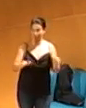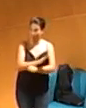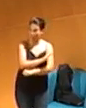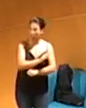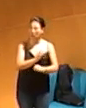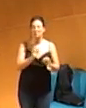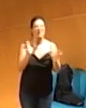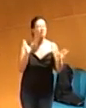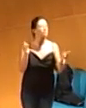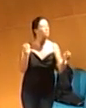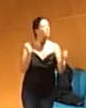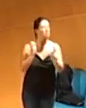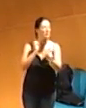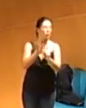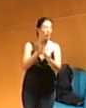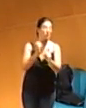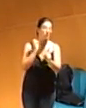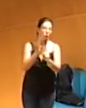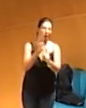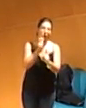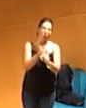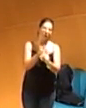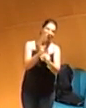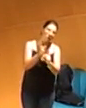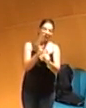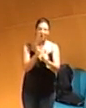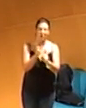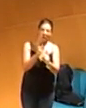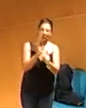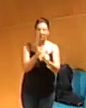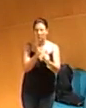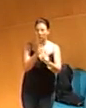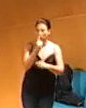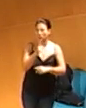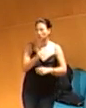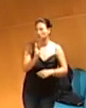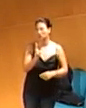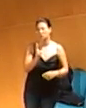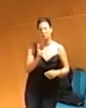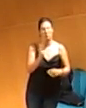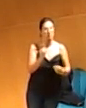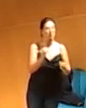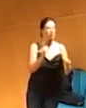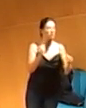ou en mission c'est un grand mot, qui se trouve effectivement